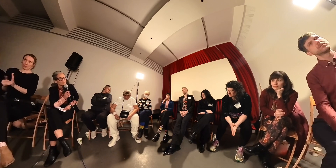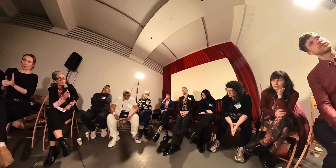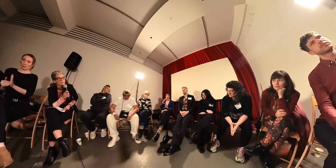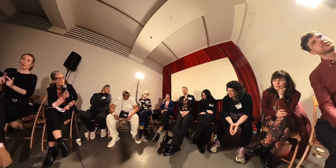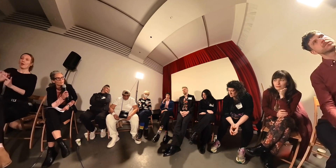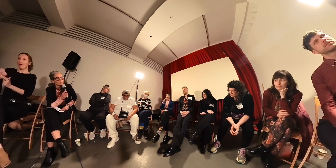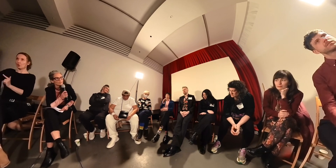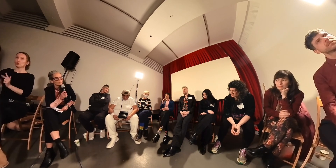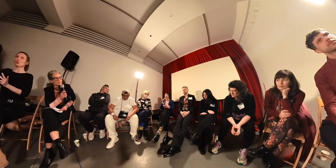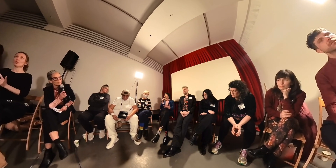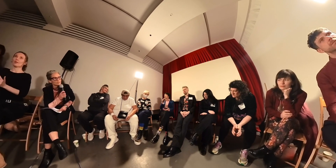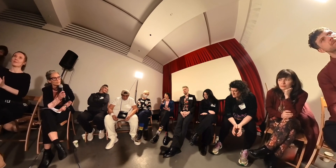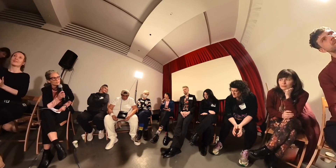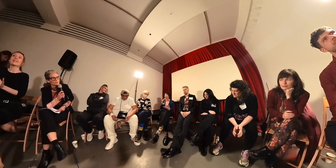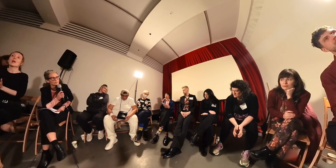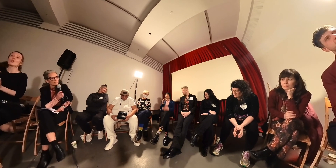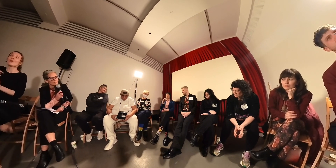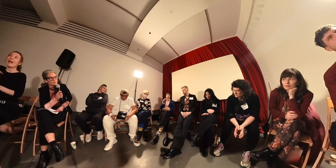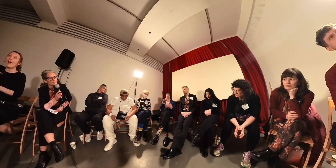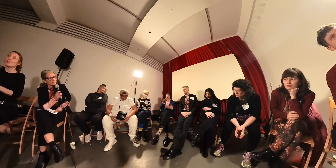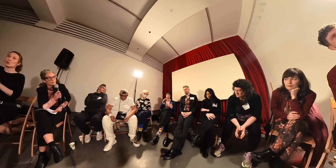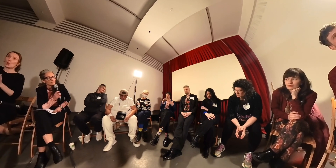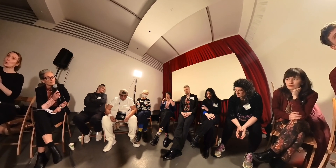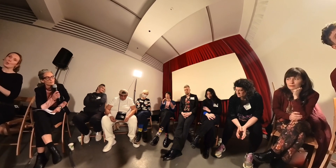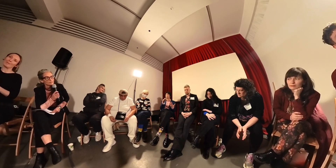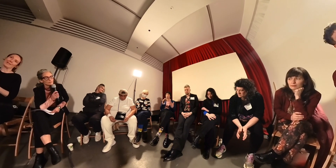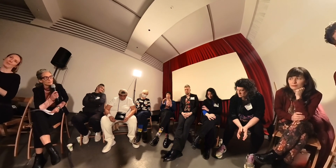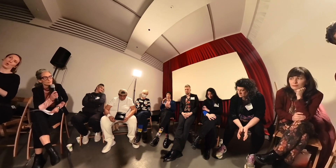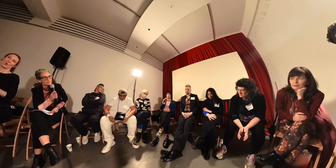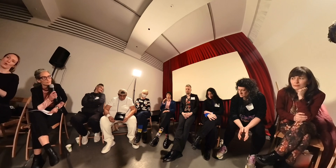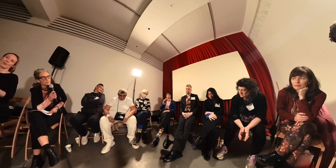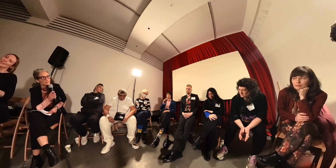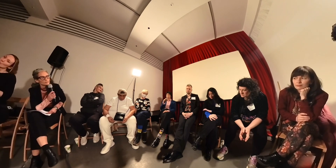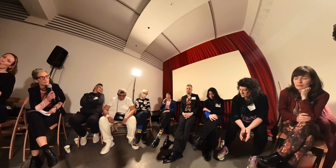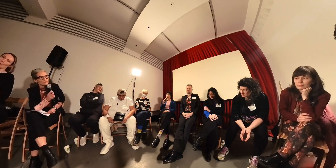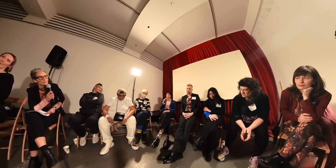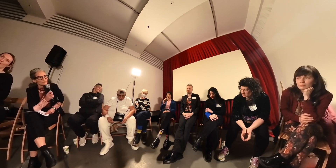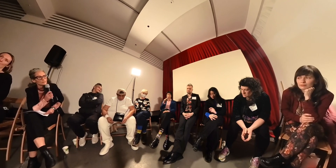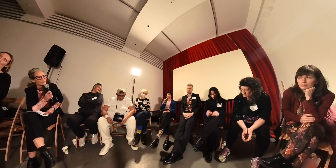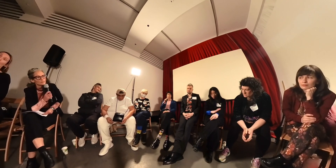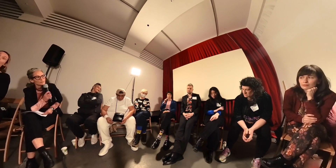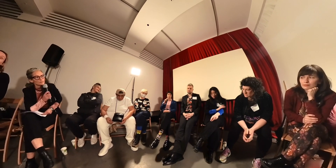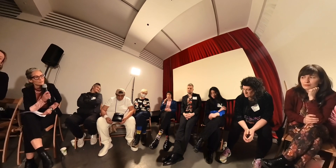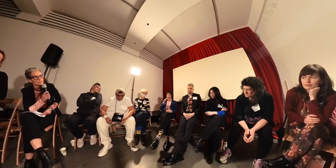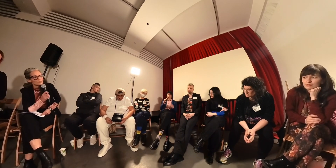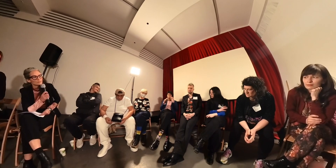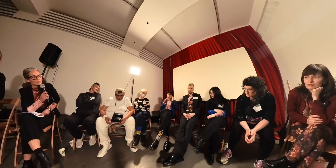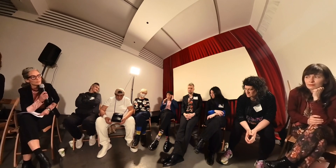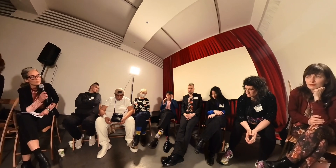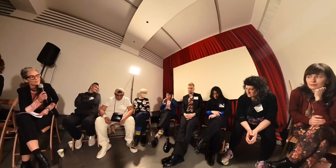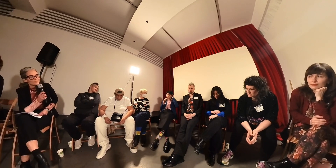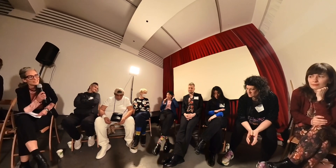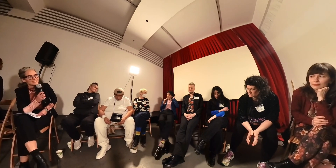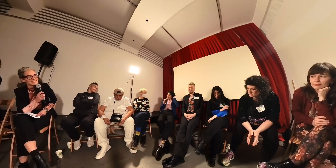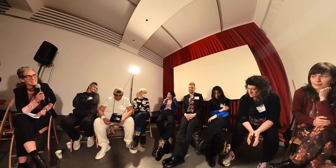vlastně jen tak nezapadá, aspoň co se týče z toho prostě toho vizuálně, jinak vlastně identitárně si myslím, že jsem Čech jak